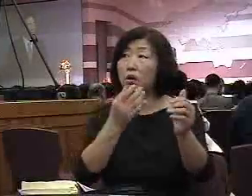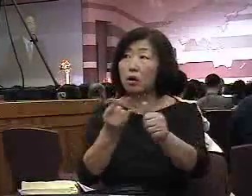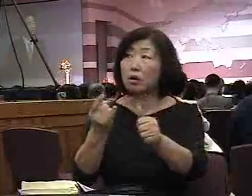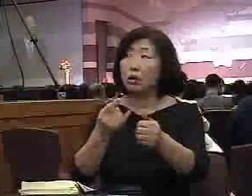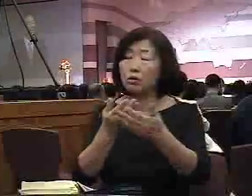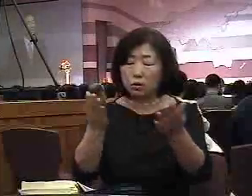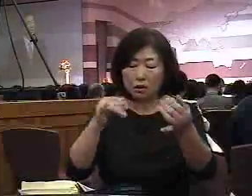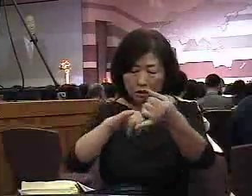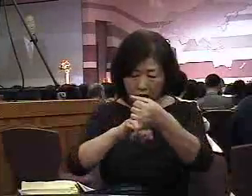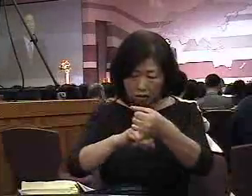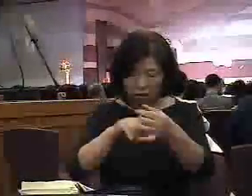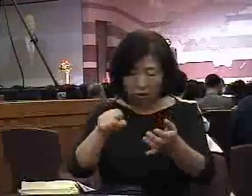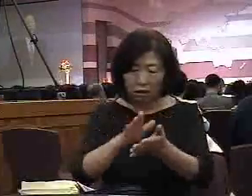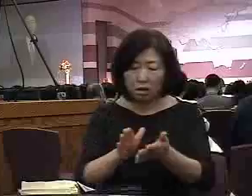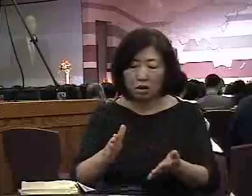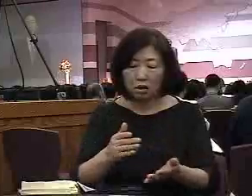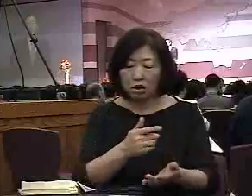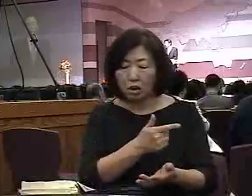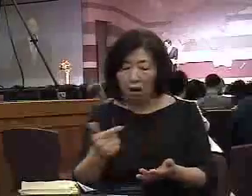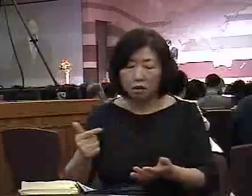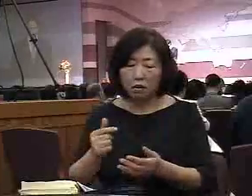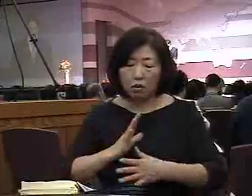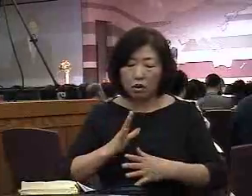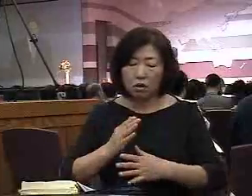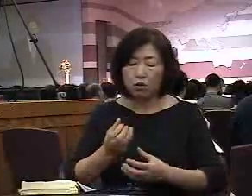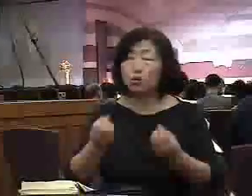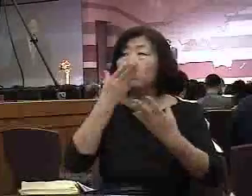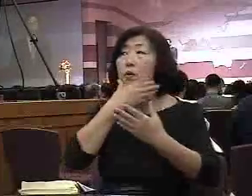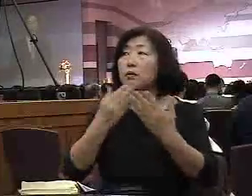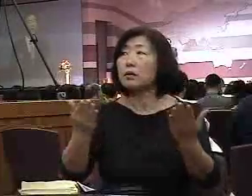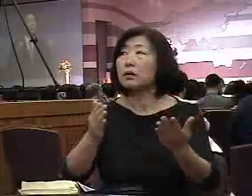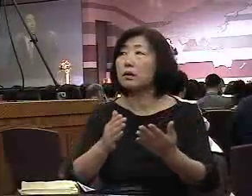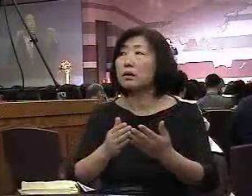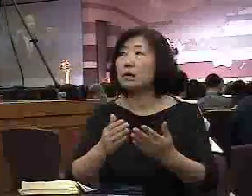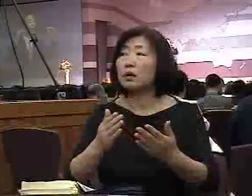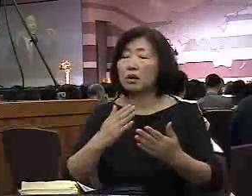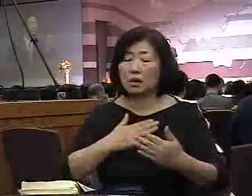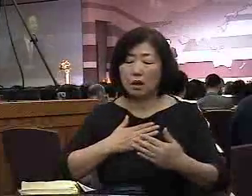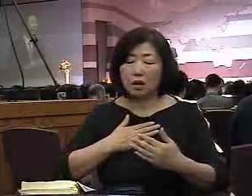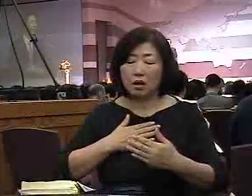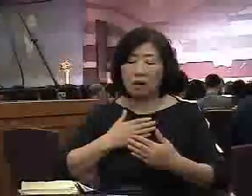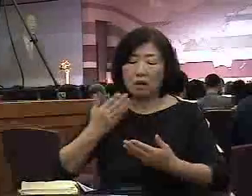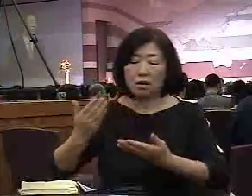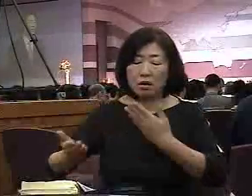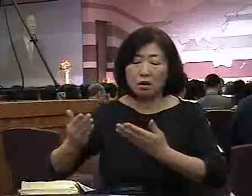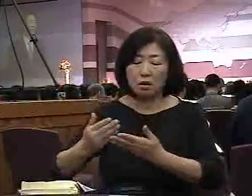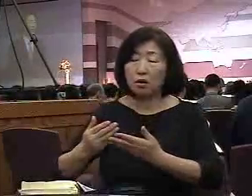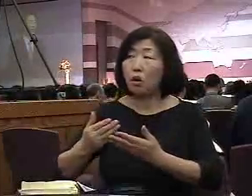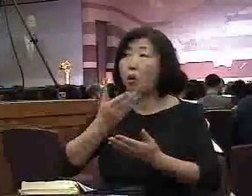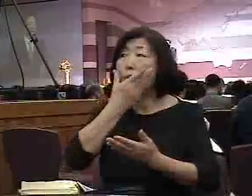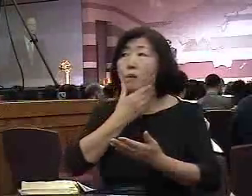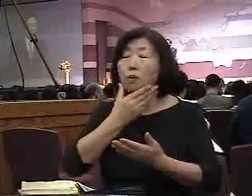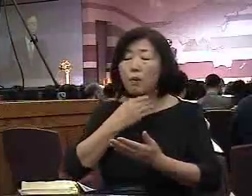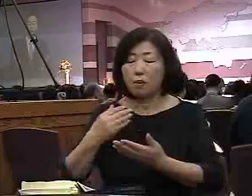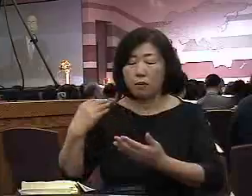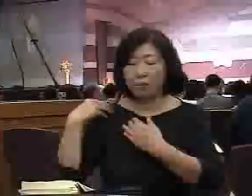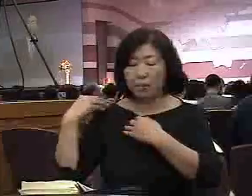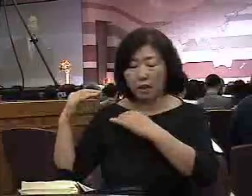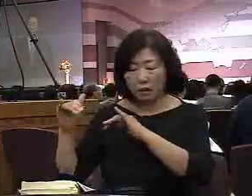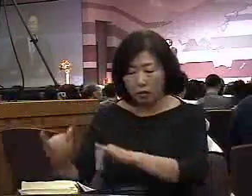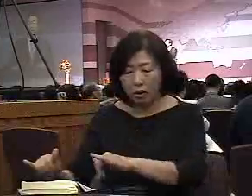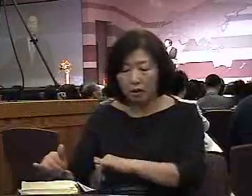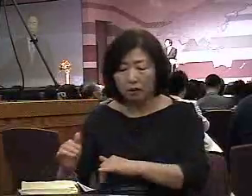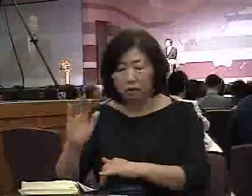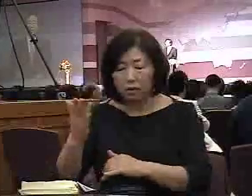약속하시는 것입니다. 얼마나 놀라운 축복입니까? 내 수준의 복은 내려놔야 됩니다. 내 수준의